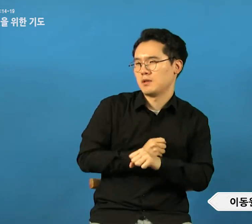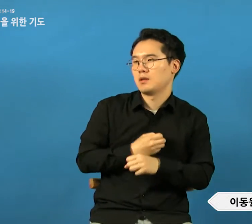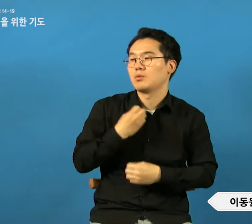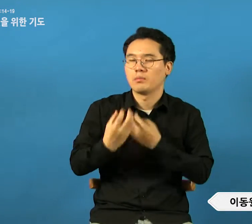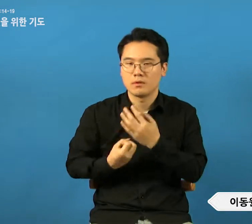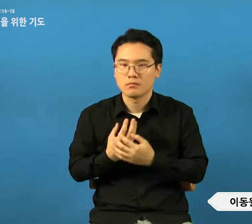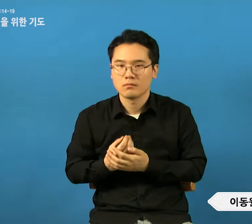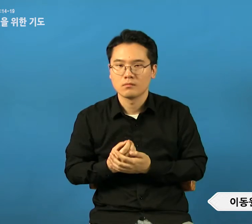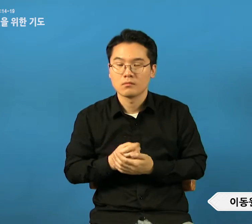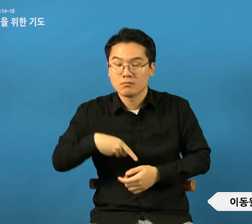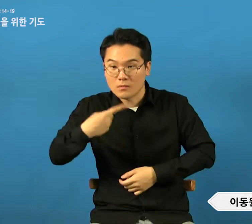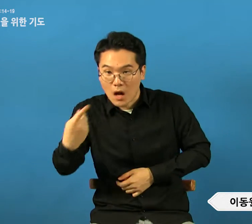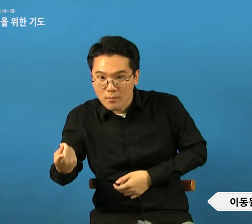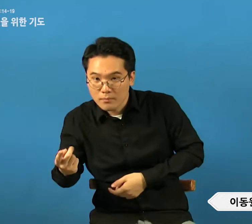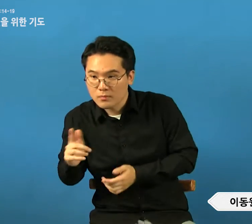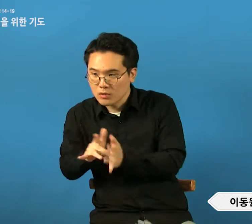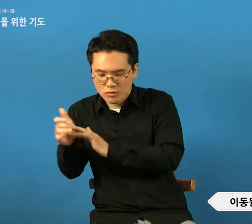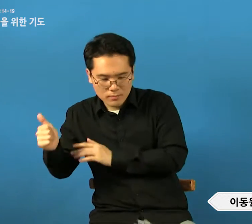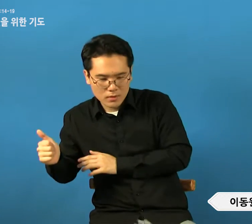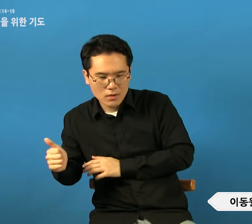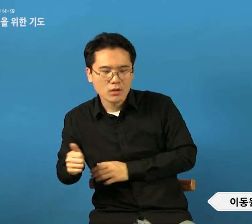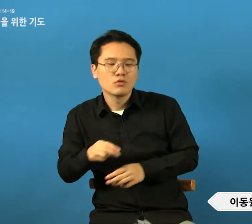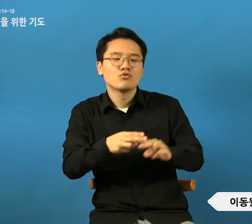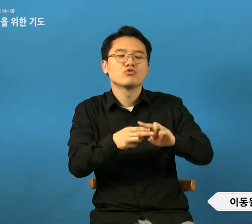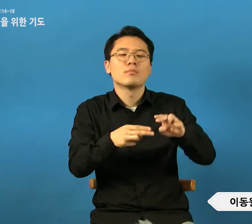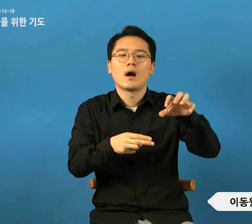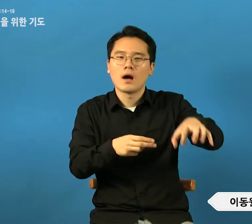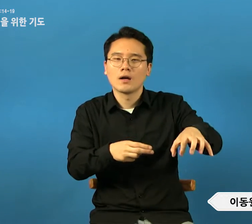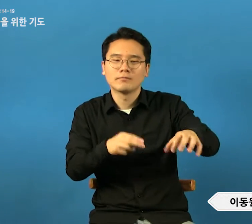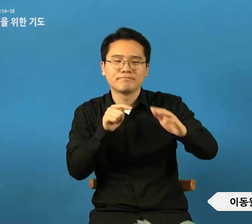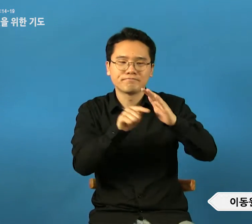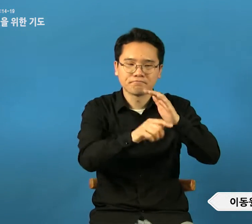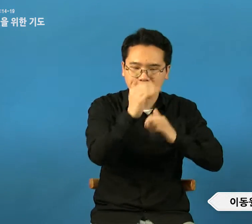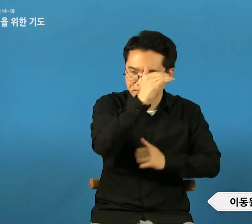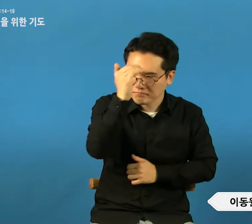들어갔습니다. 나는 주님 앞에 음식상을